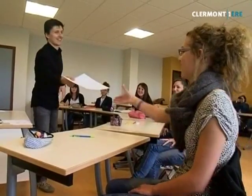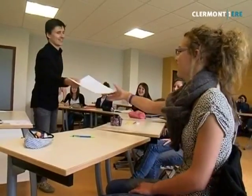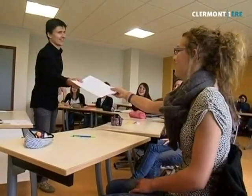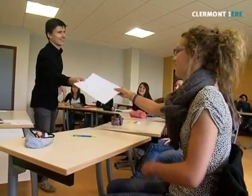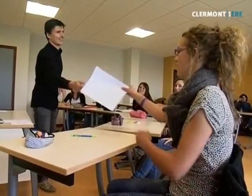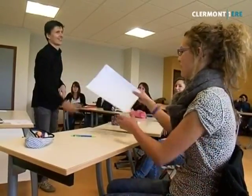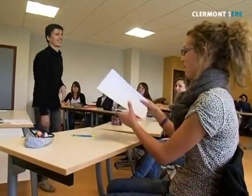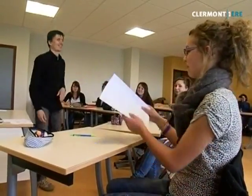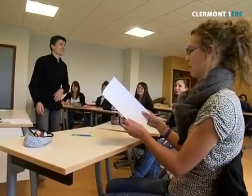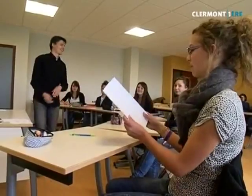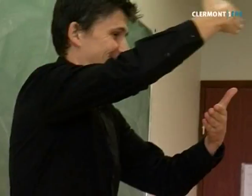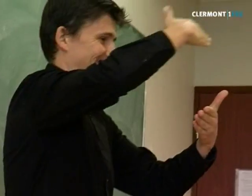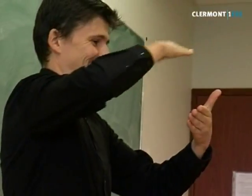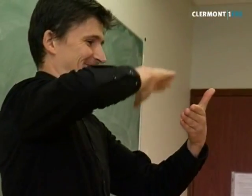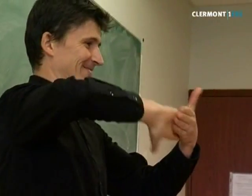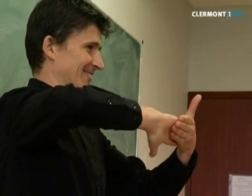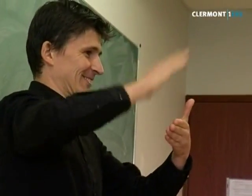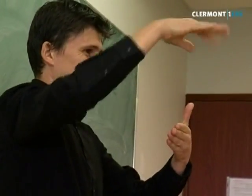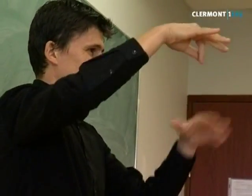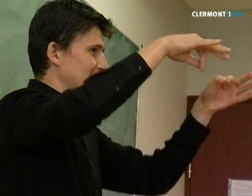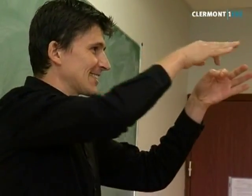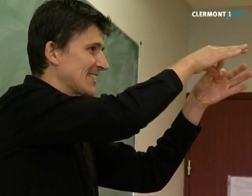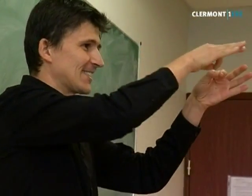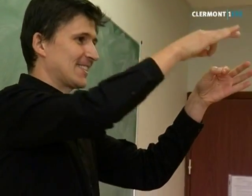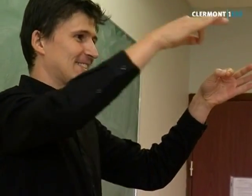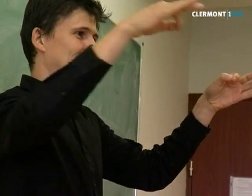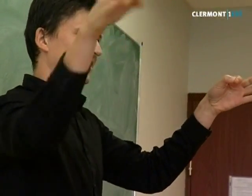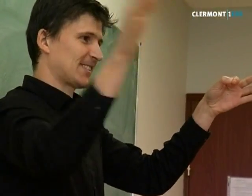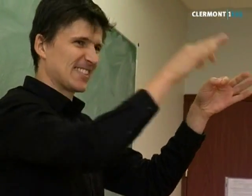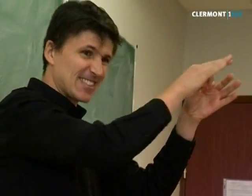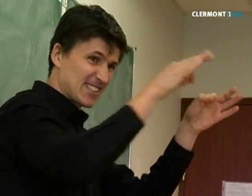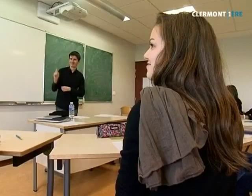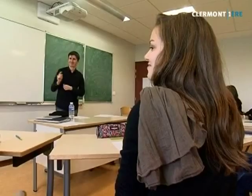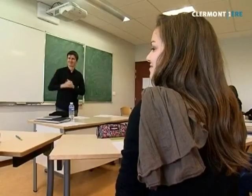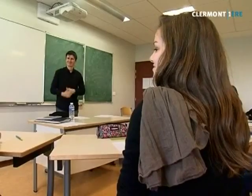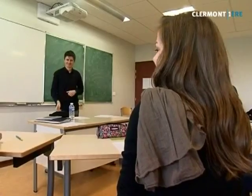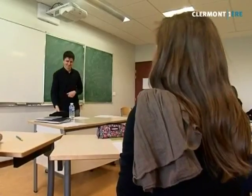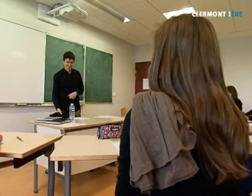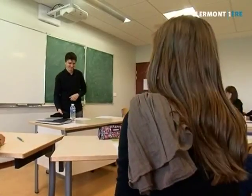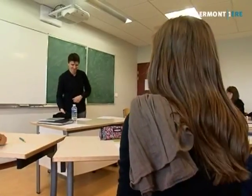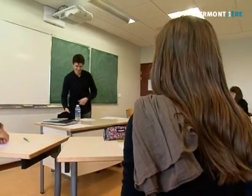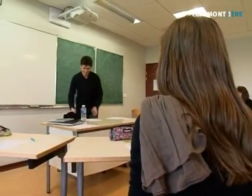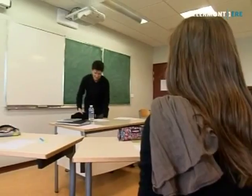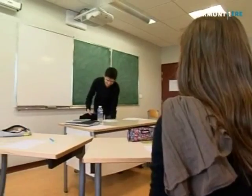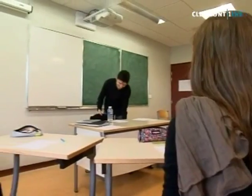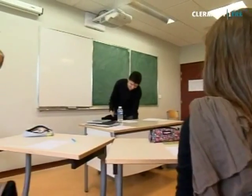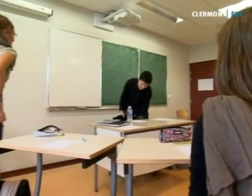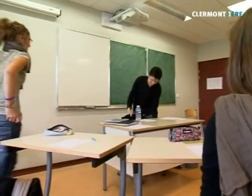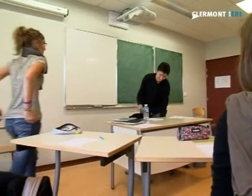Si pour ces jeunes filles le vocabulaire n'est pas dur à assimiler, cette langue reste compliquée à cause de la syntaxe des phrases, mais